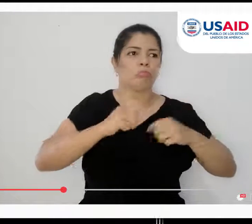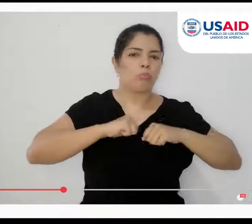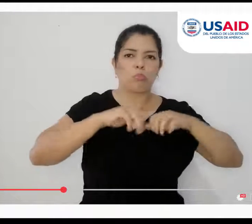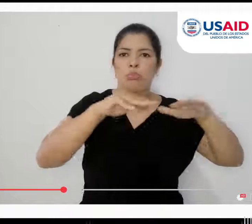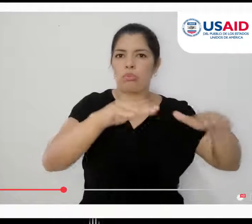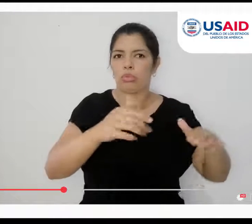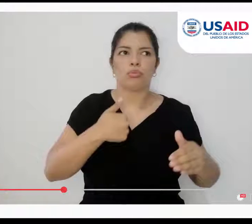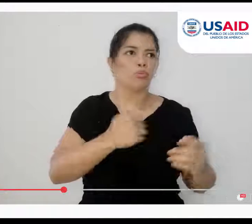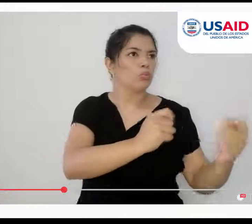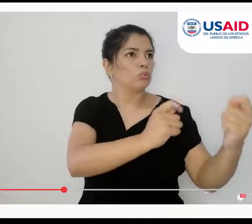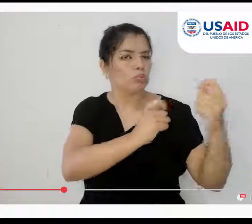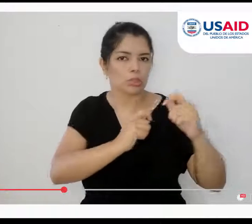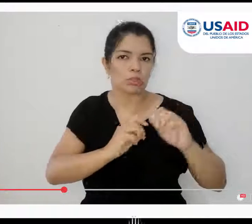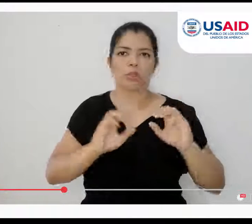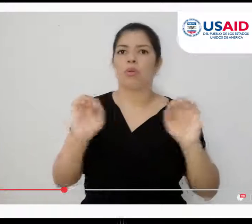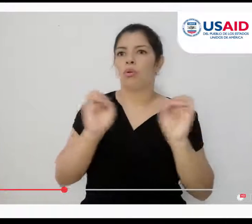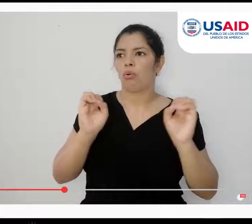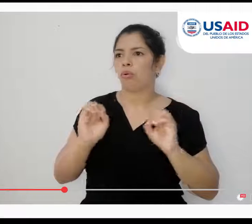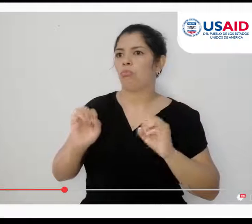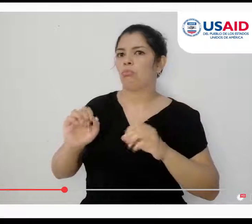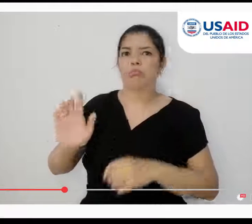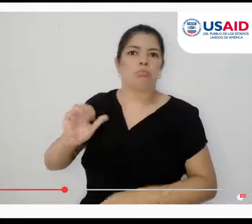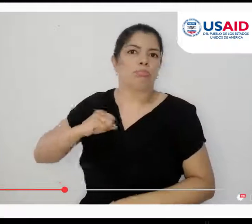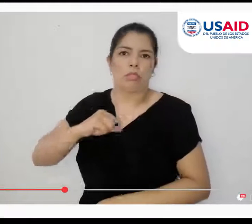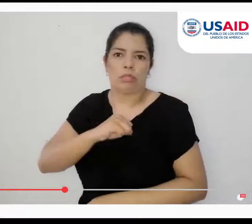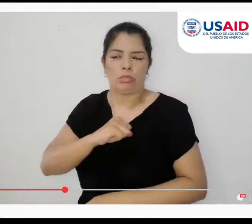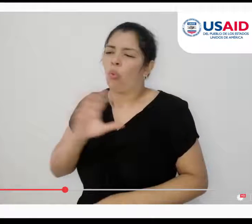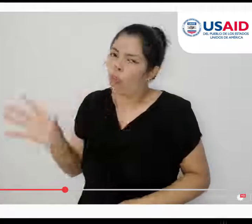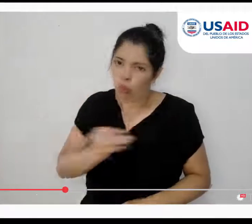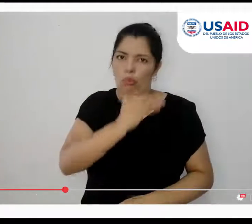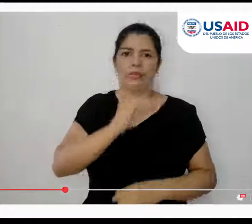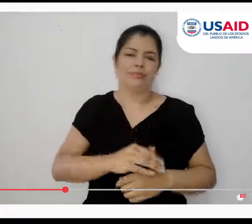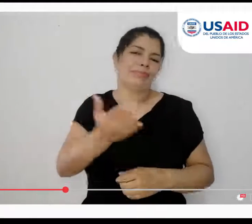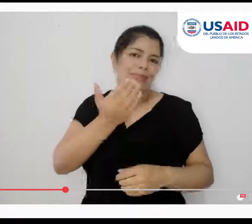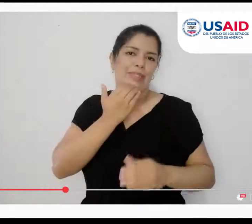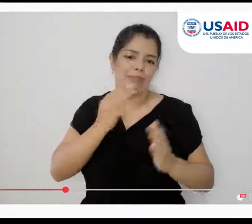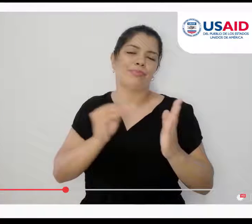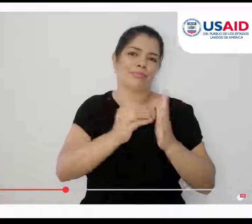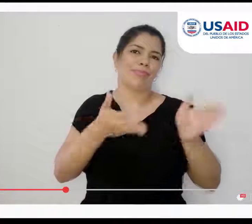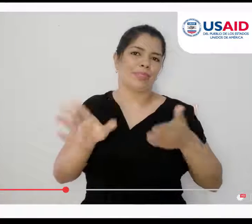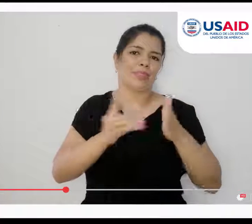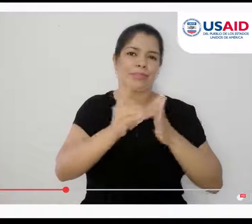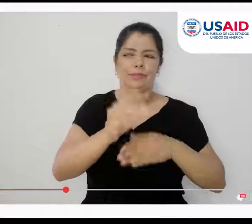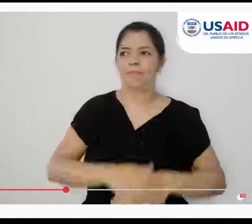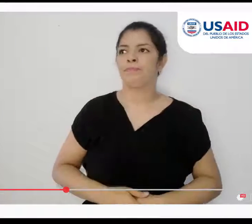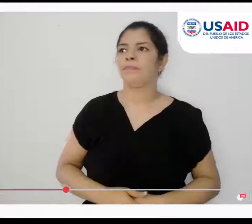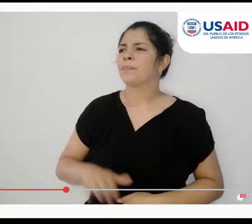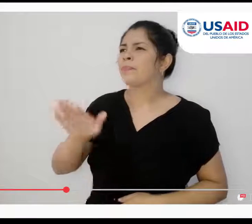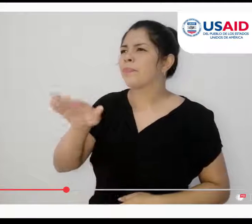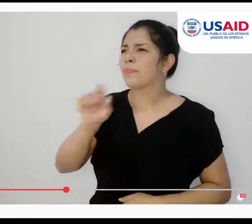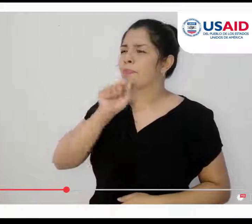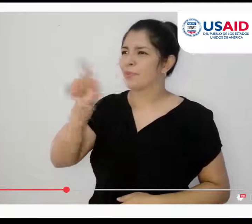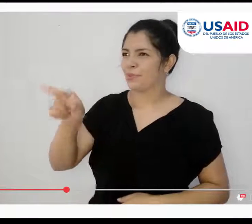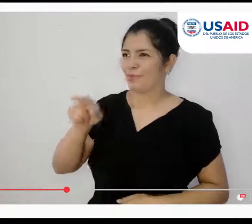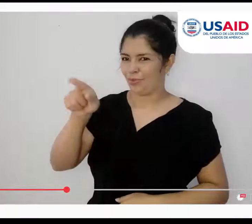de interés público o sean de interés privado. Germán, ¿qué programas conoce, o por lo menos en Antioquia y la ciudad de